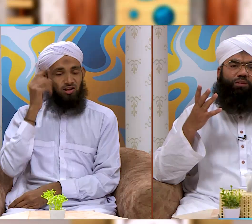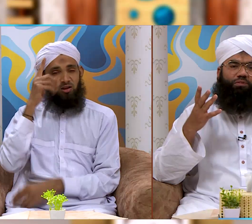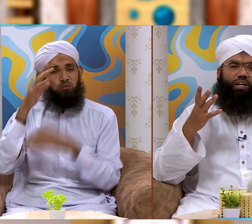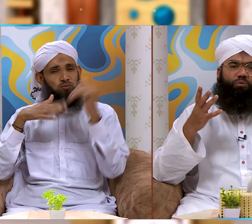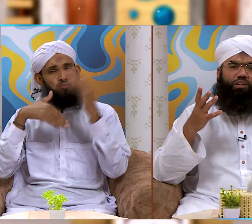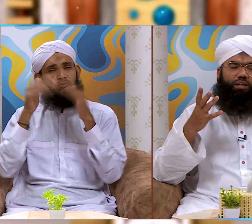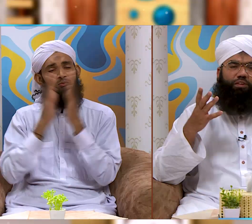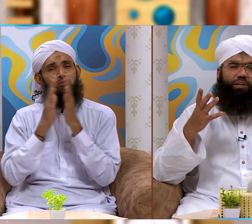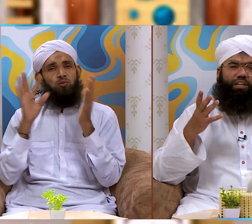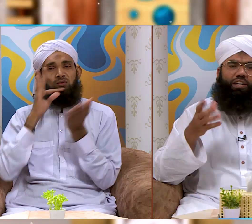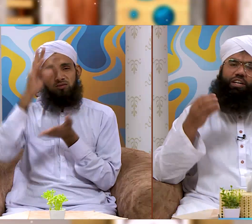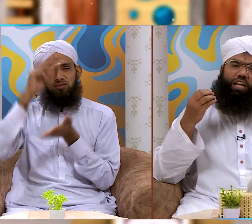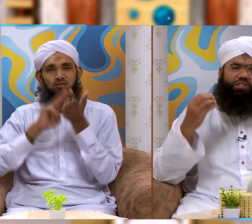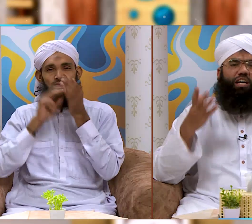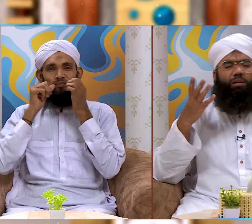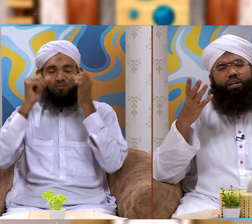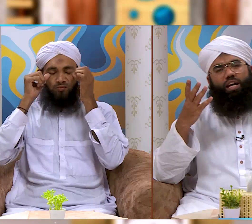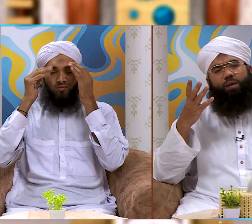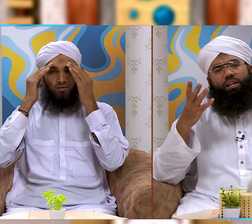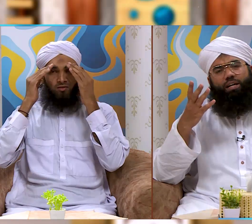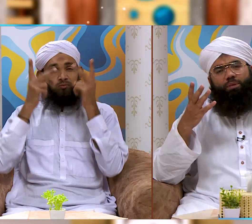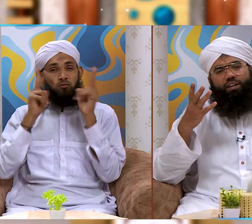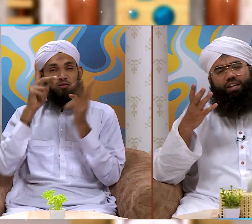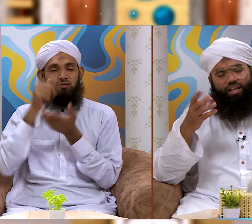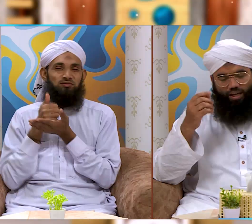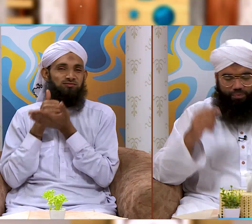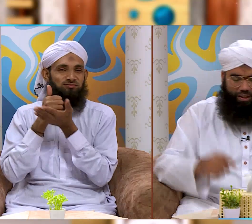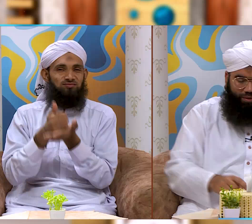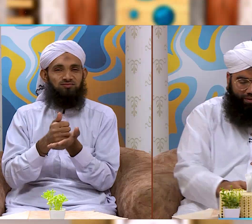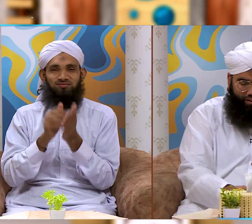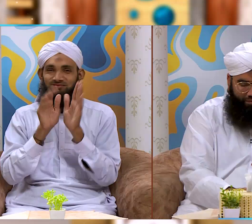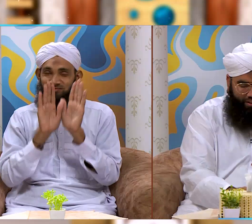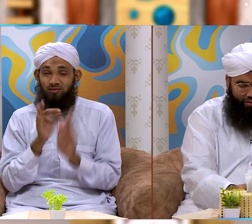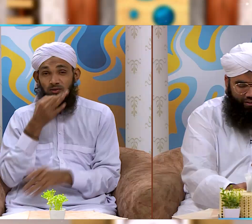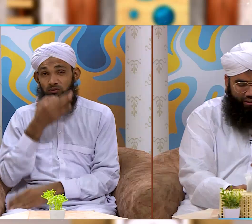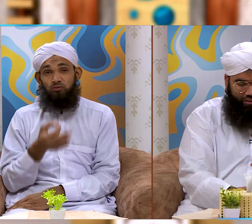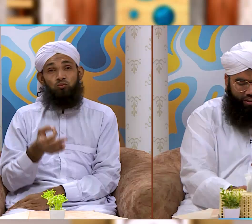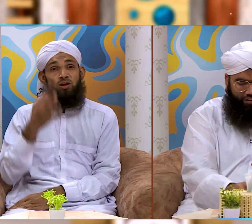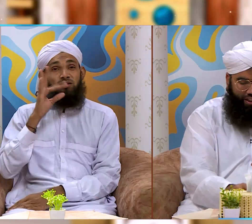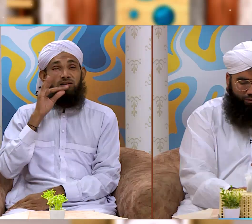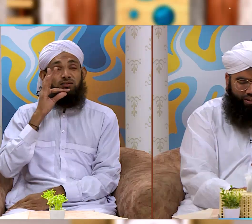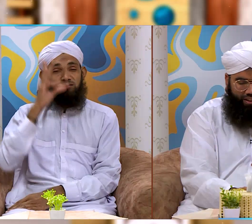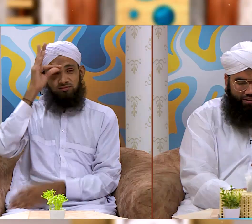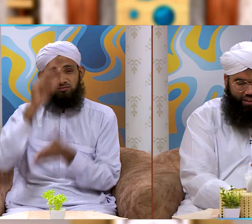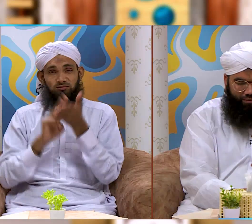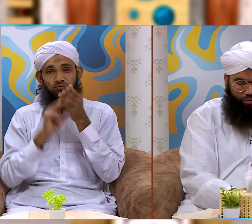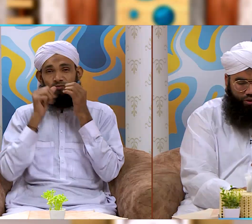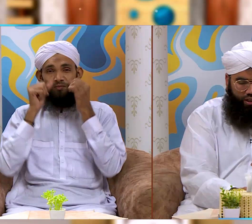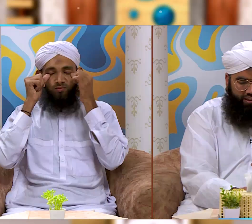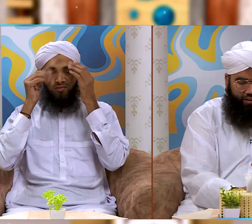السلام کو عطا فرمائی ہے، کیسا علم غیب اللہ پاک نے اپنے حبیب اکرم صلی اللہ علیہ وآلہ وبارک وسلم کو عطا